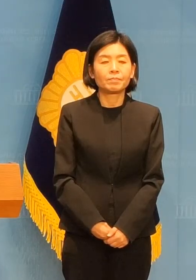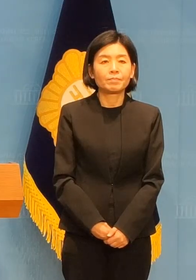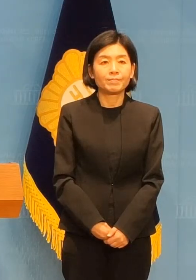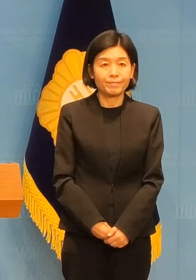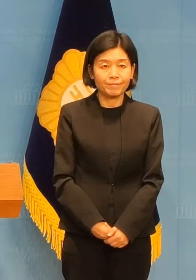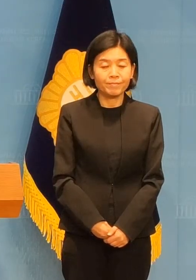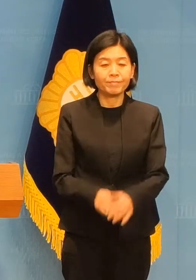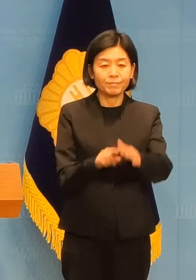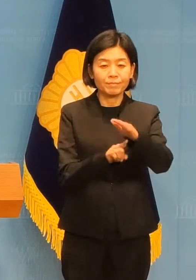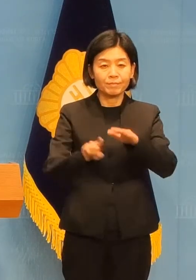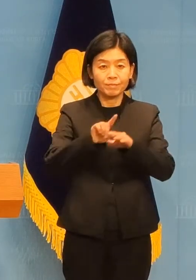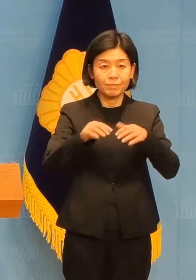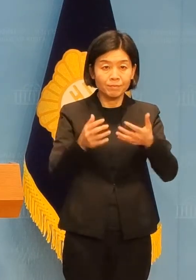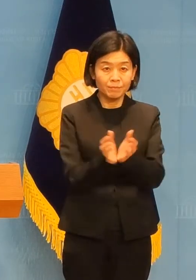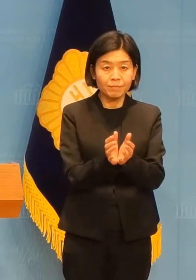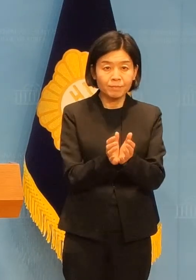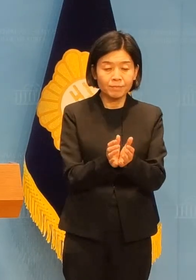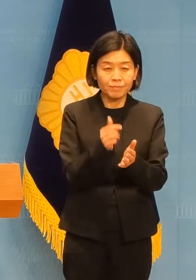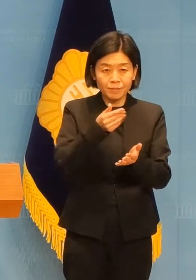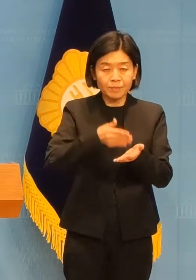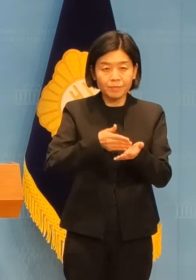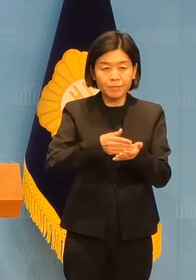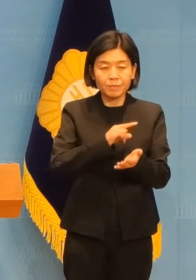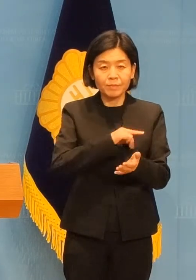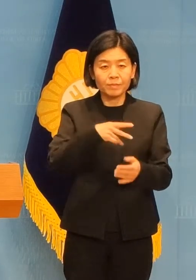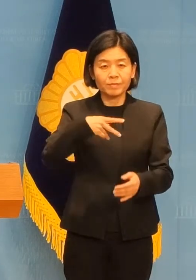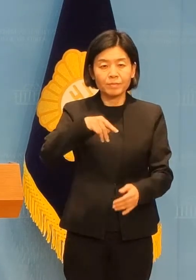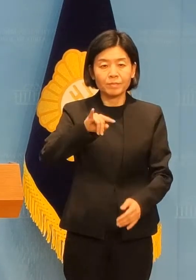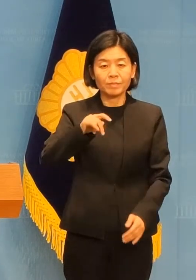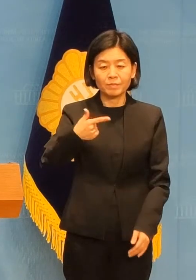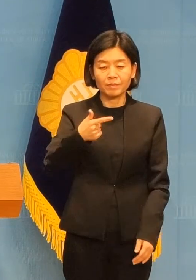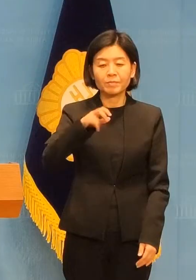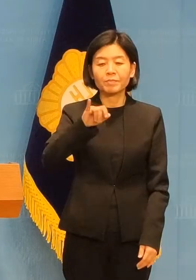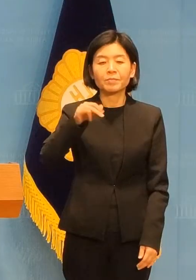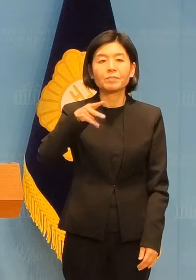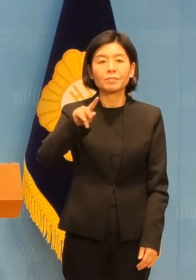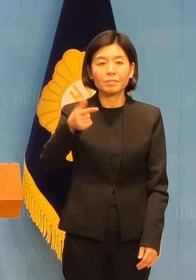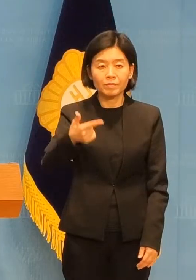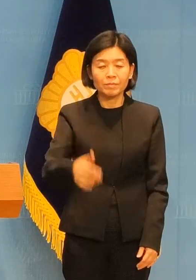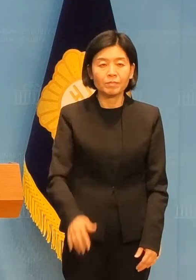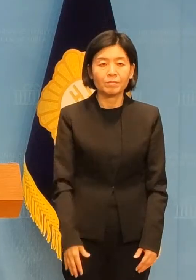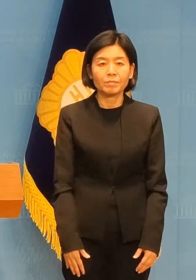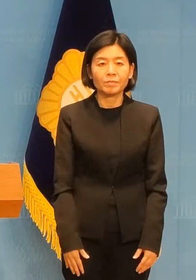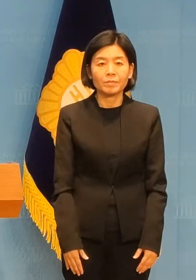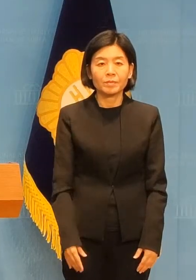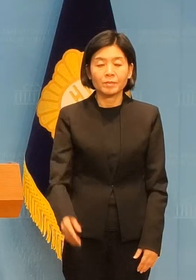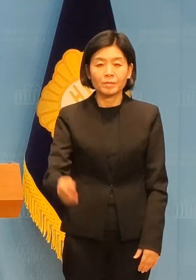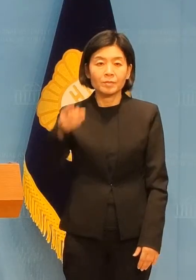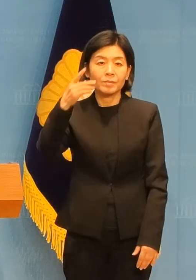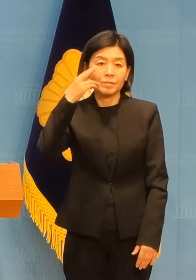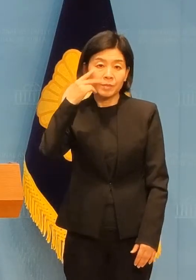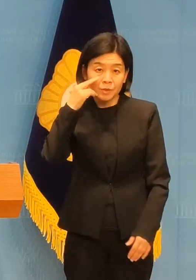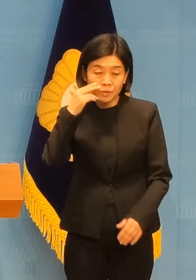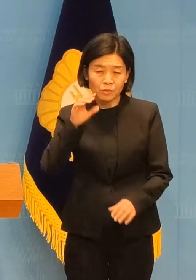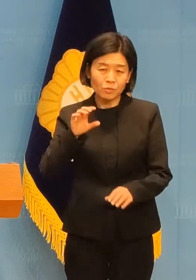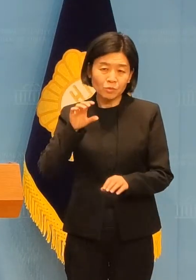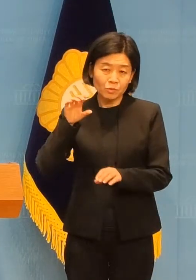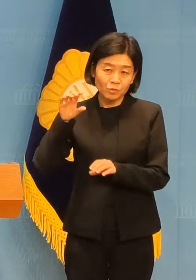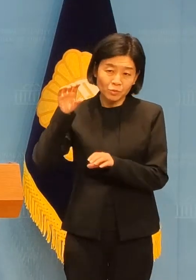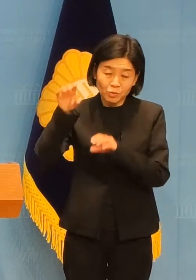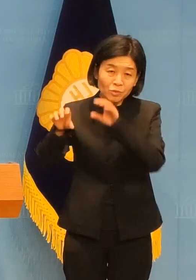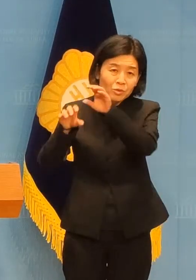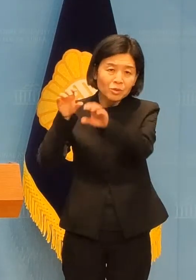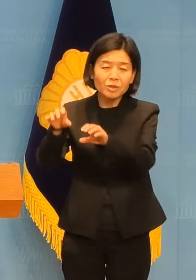네, 진보당 대변인 신미연입니다. 브리핑을 시작하겠습니다. 대미투자 비관세 장벽 추가 양보,